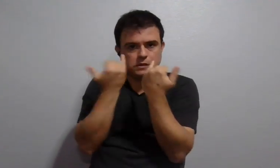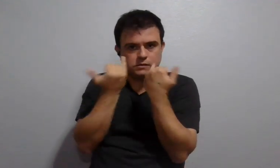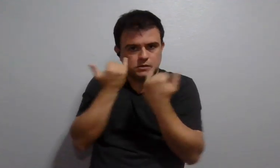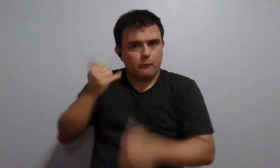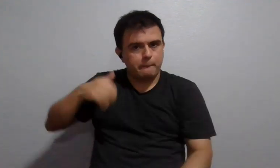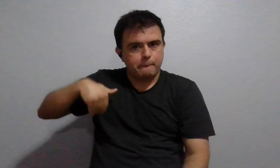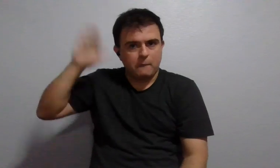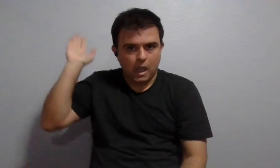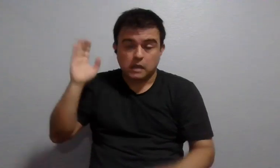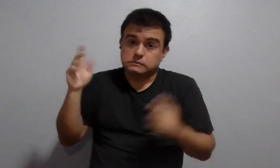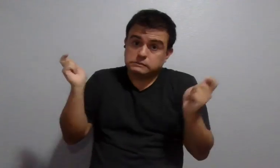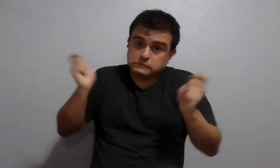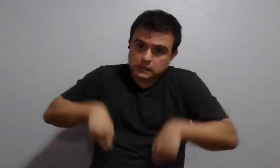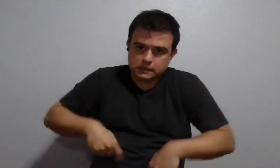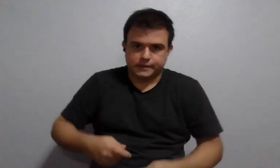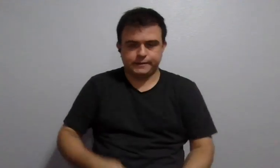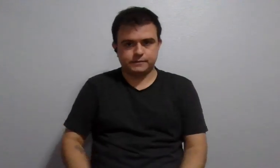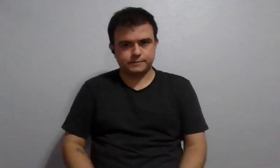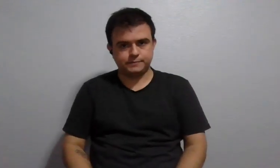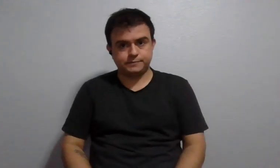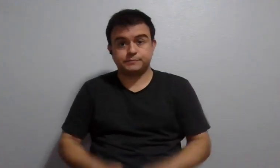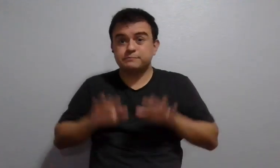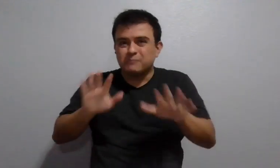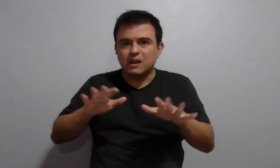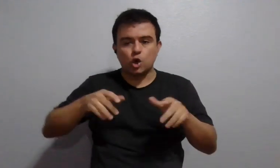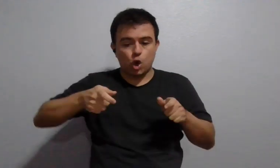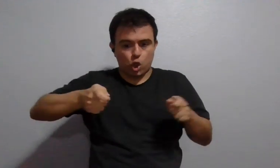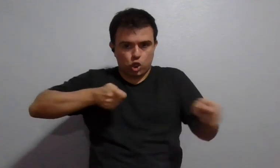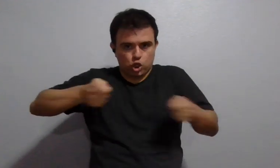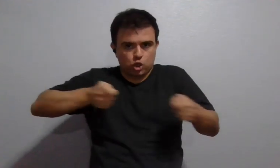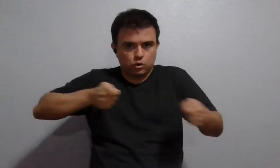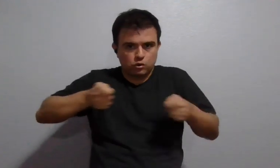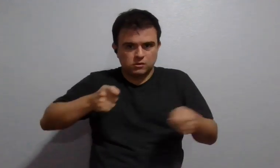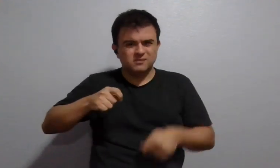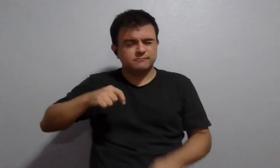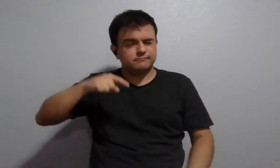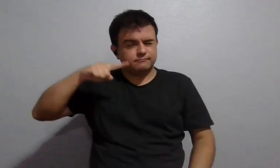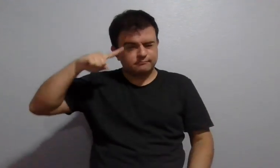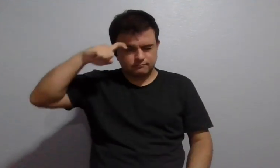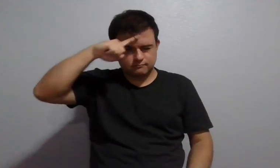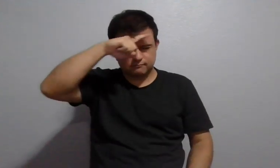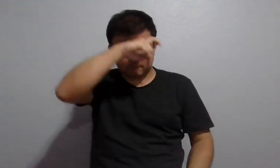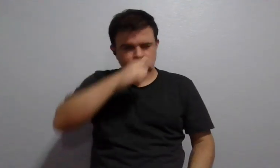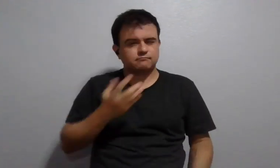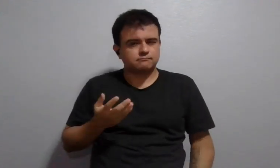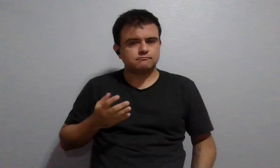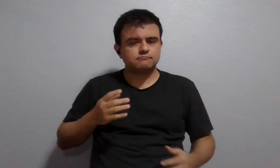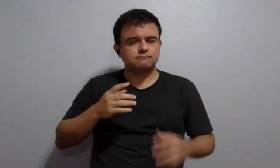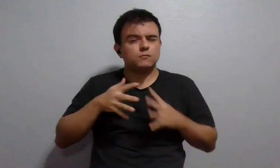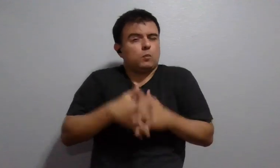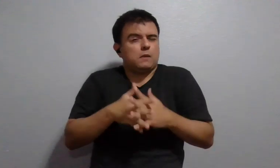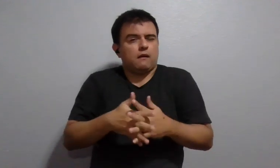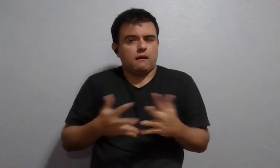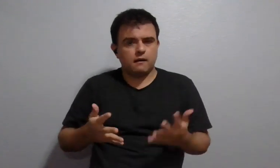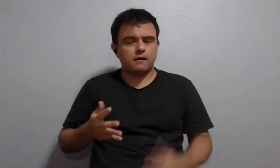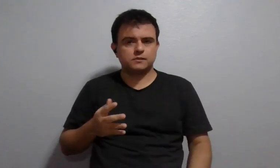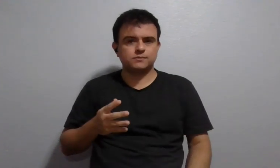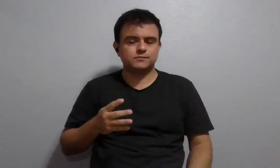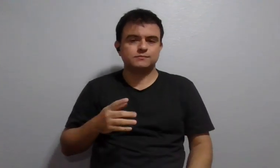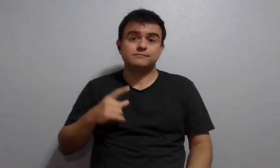possível. Mas o controle muitas vezes é complicado, até porque a gente tem uma norma, assim, até porque a gente